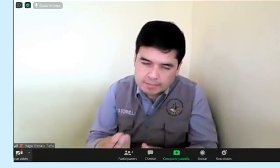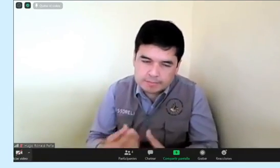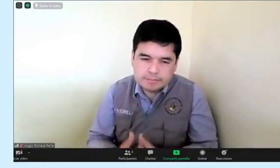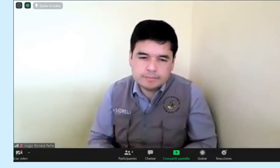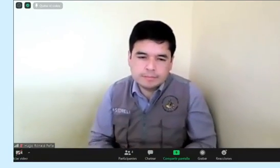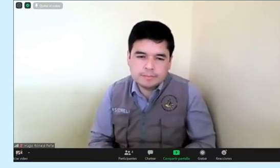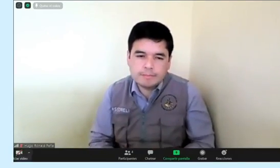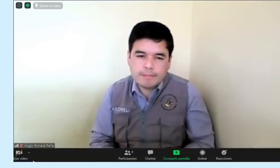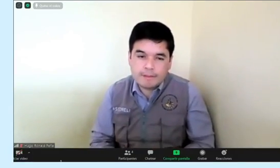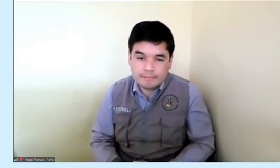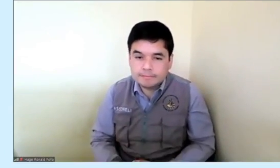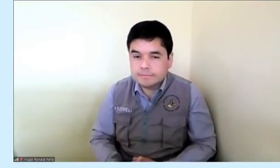¿Por qué?